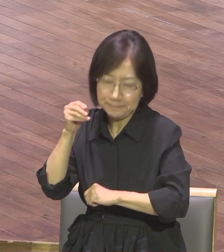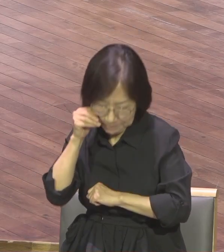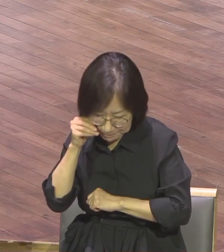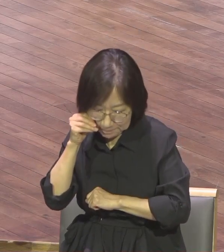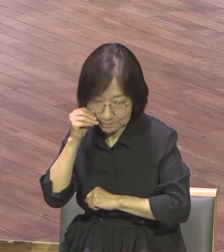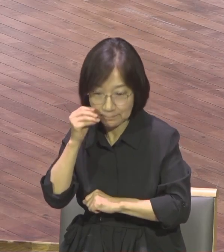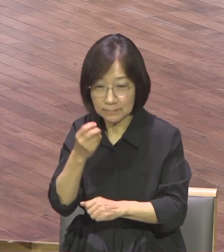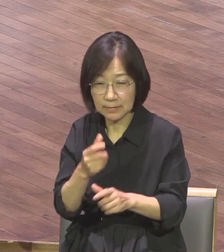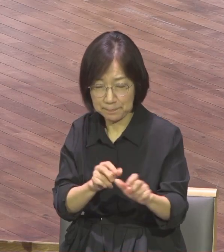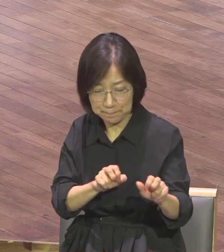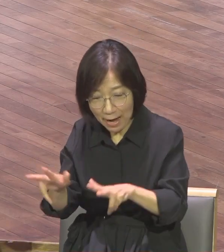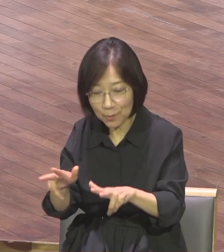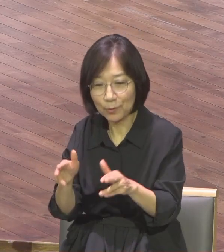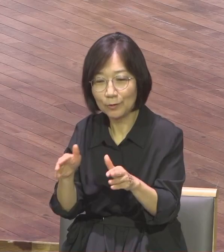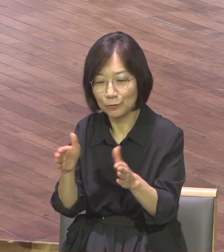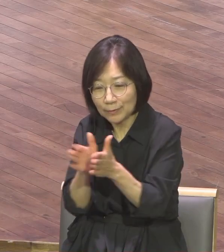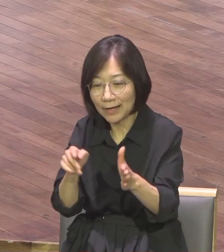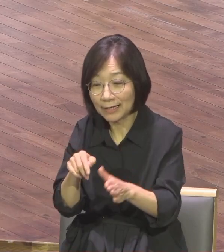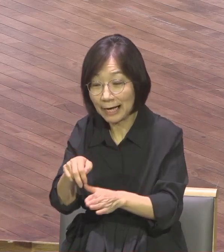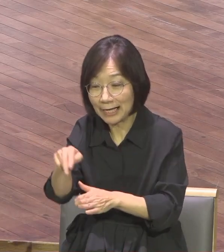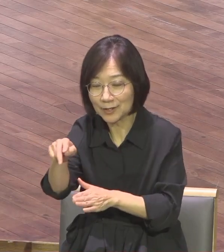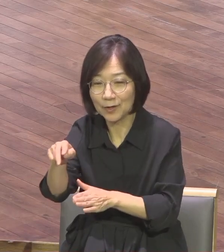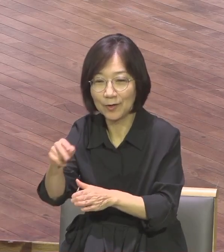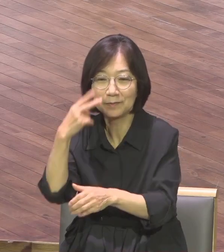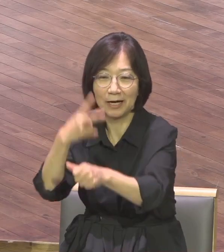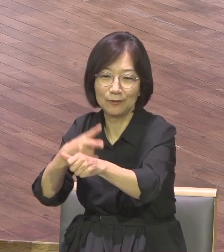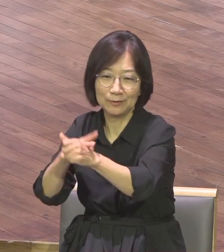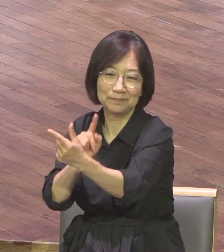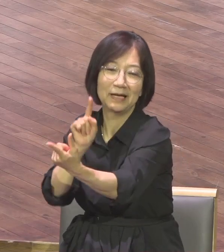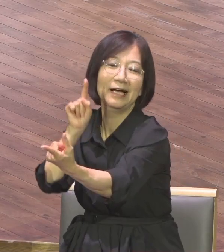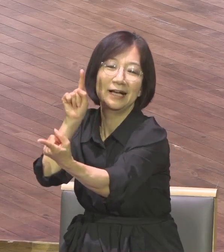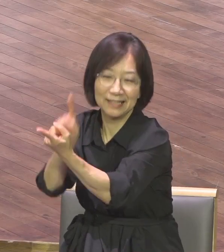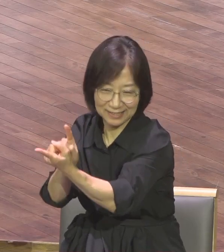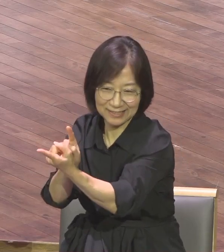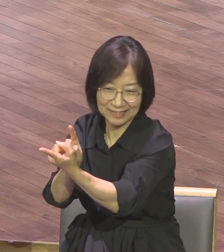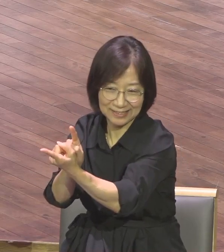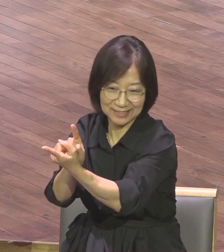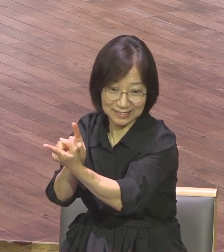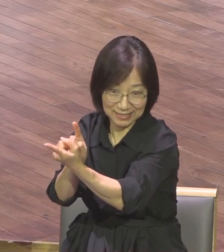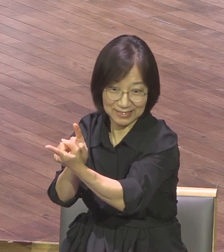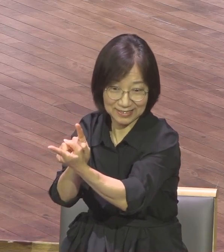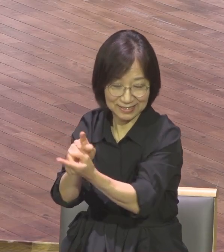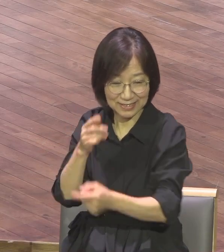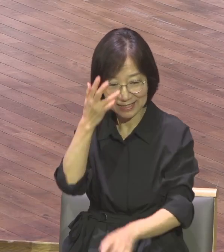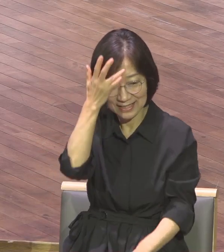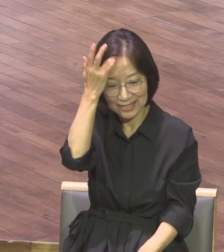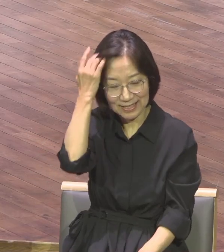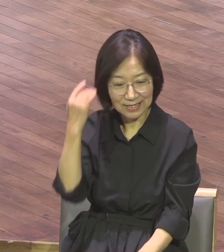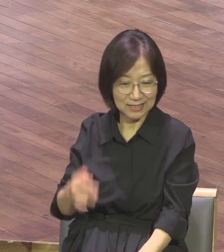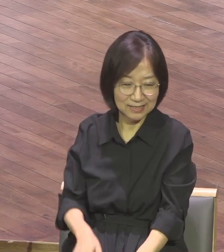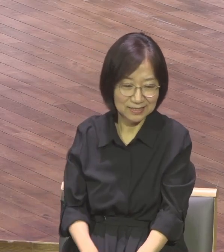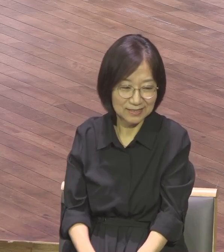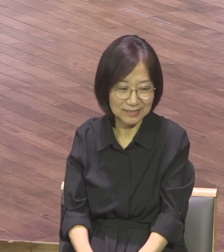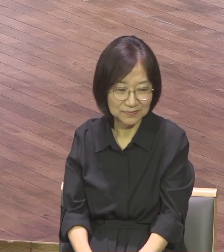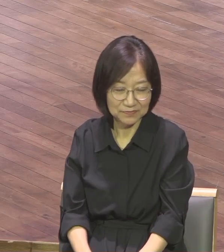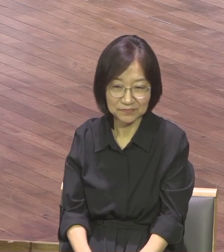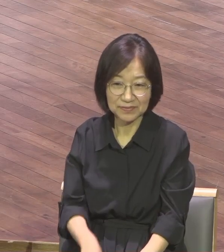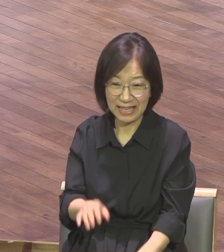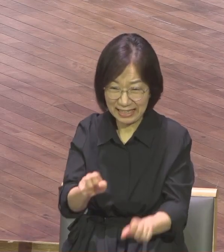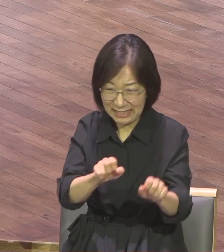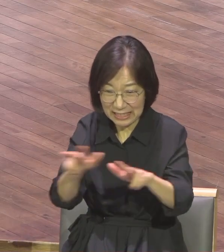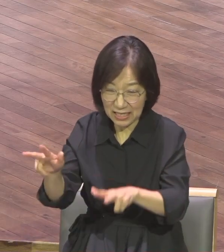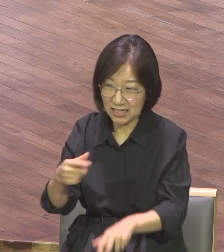사람의 특징이 뭐냐? 즉시로예요. 즉시로. 즉시로 안 하는 사람은 택한 사람 아니에요. 그